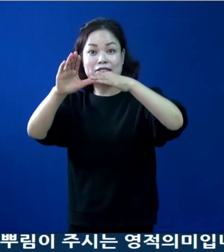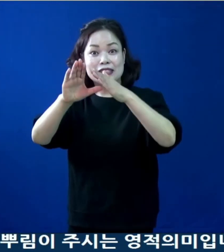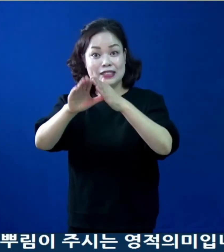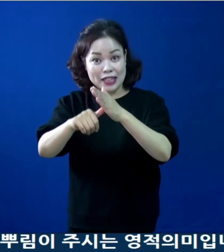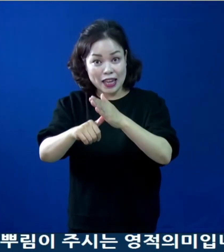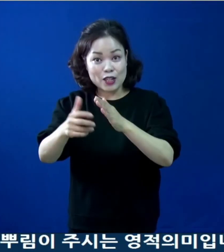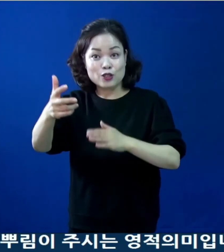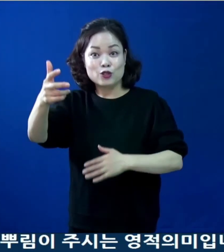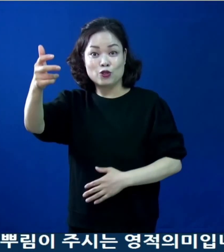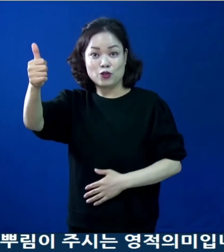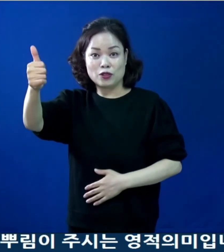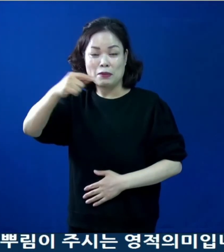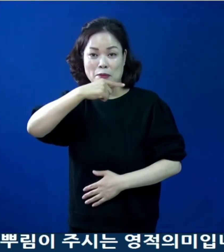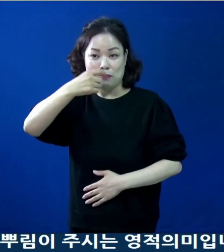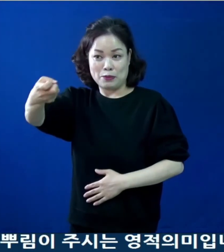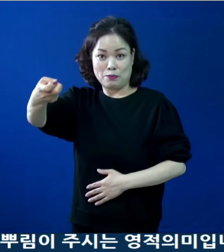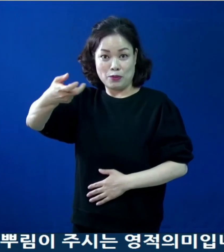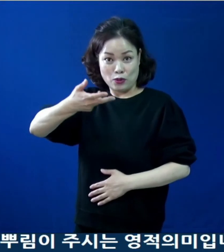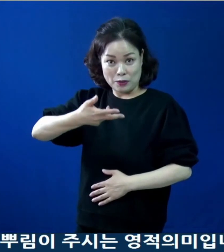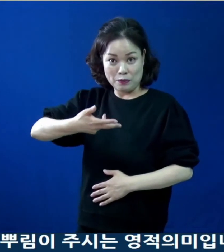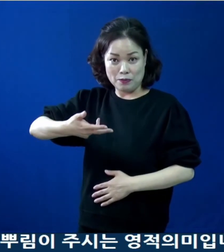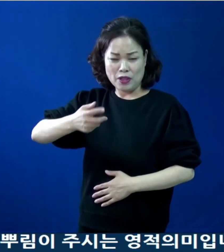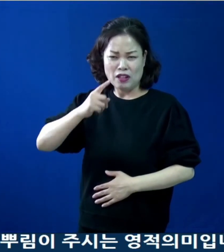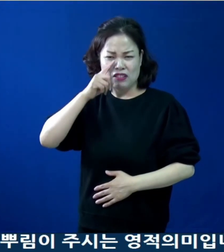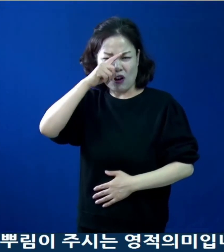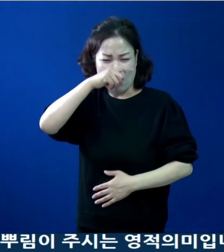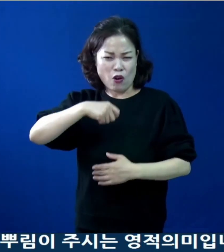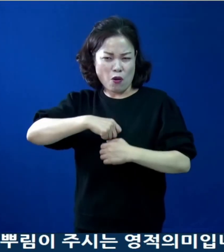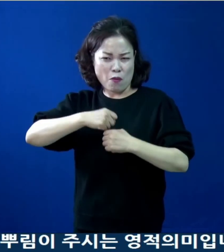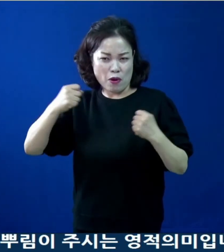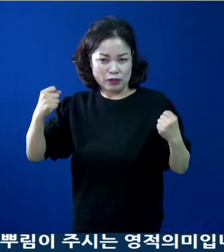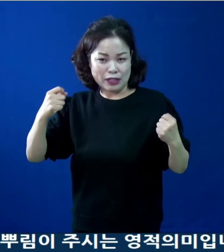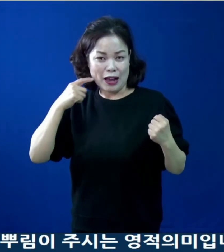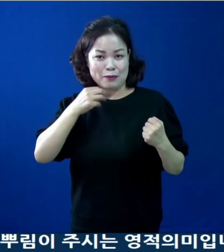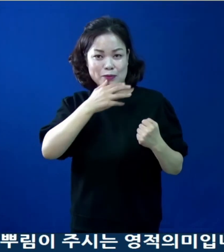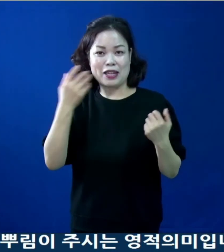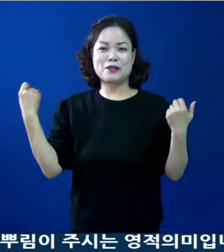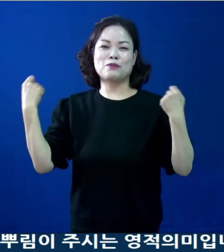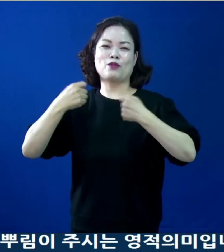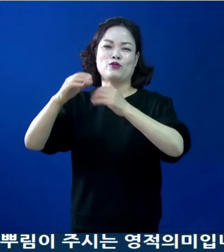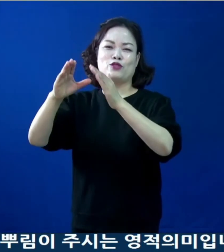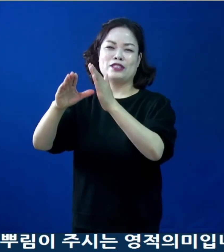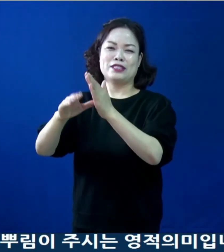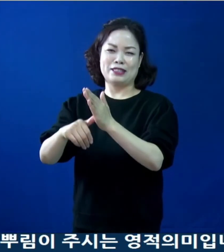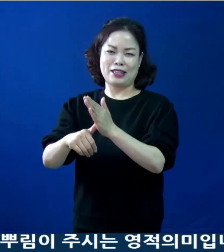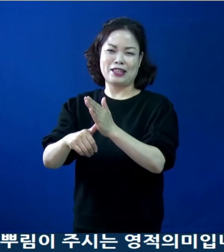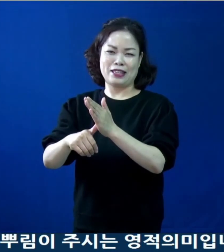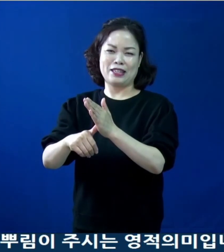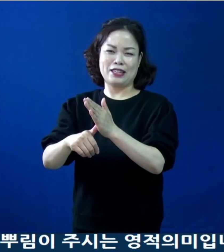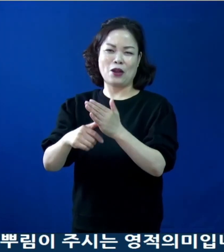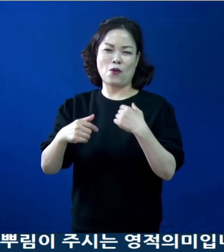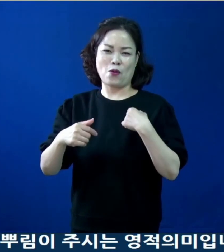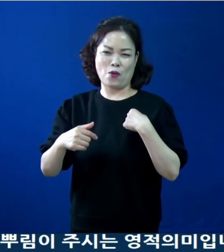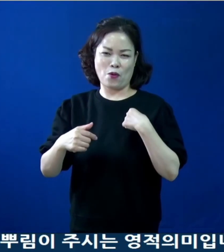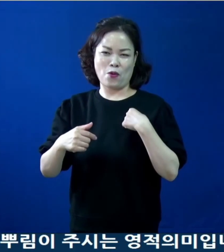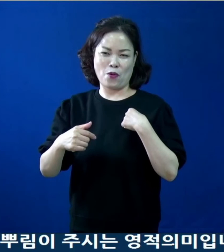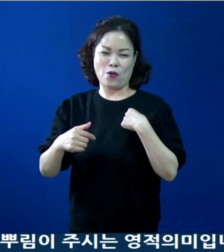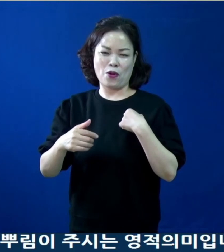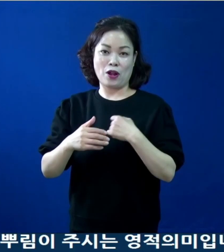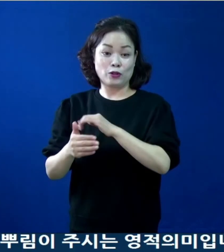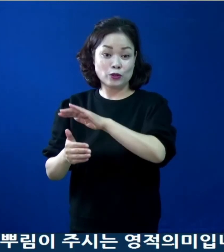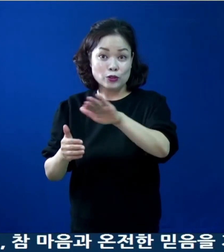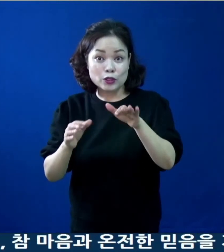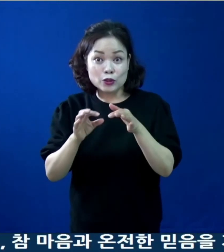우리 주님의 핏부림, 더러운 옷 벗겨주시고 아름다운 옷 입혀주실 때, 그 옷은